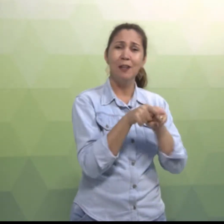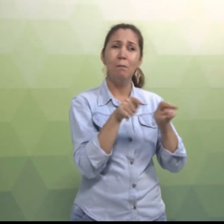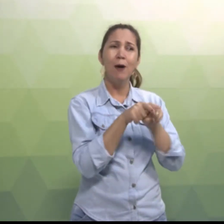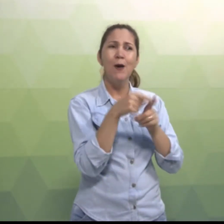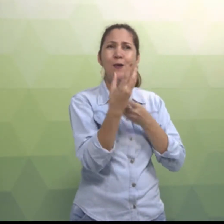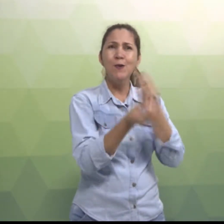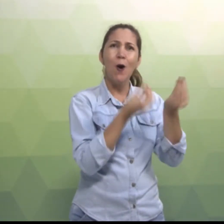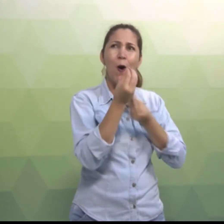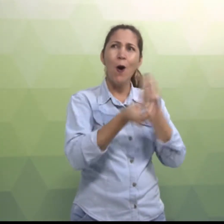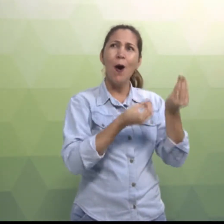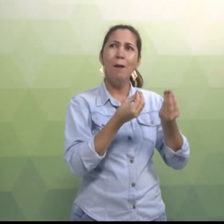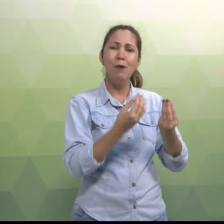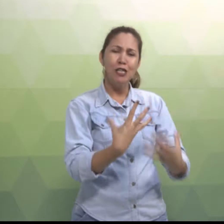mais fácil.